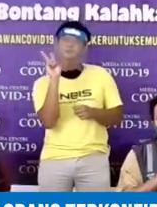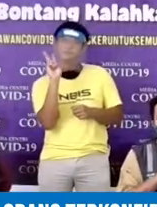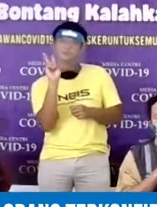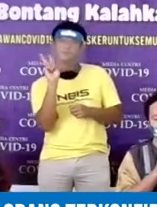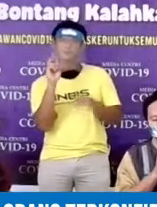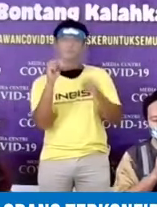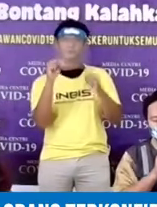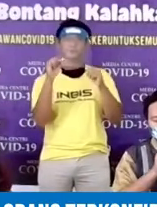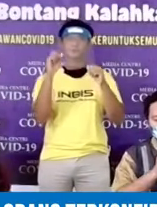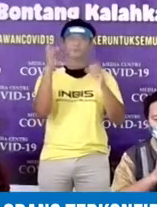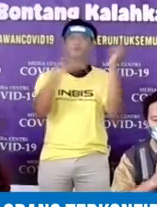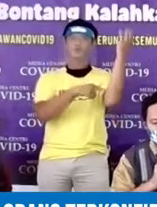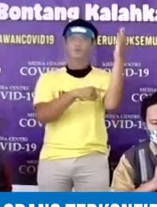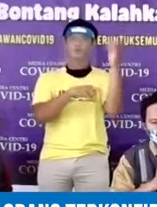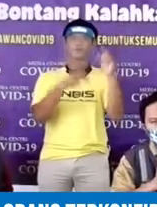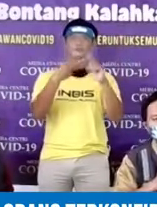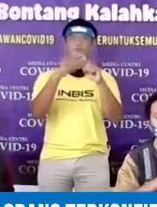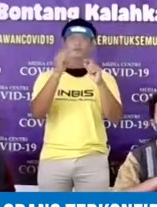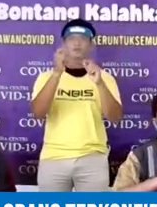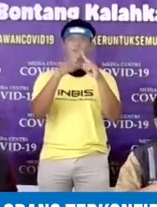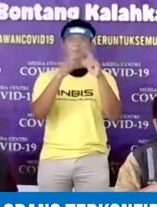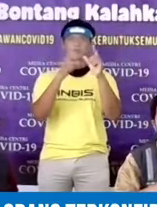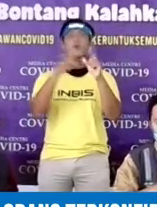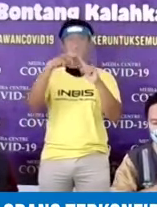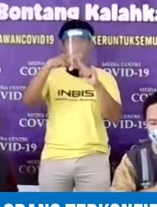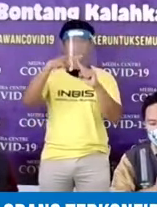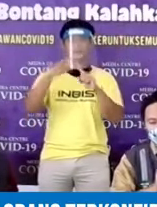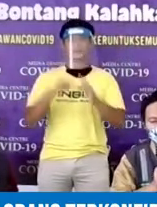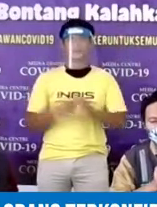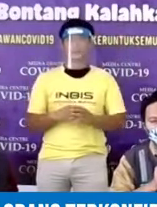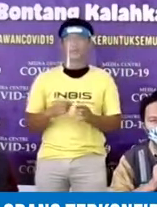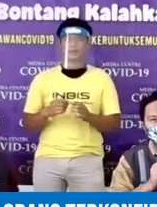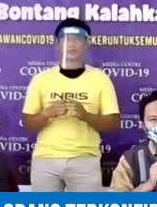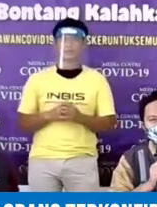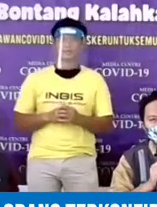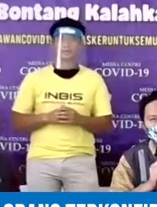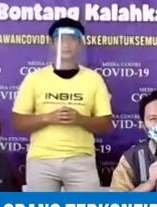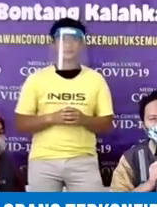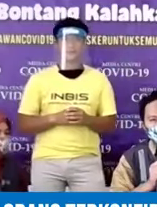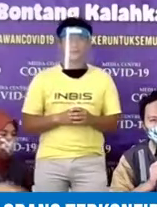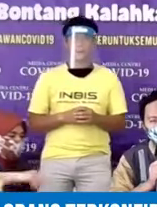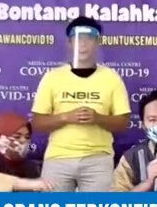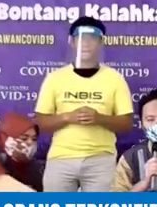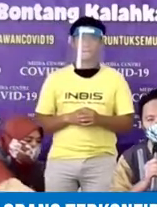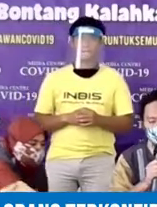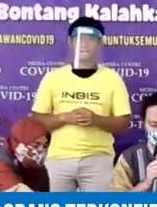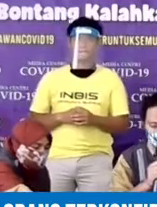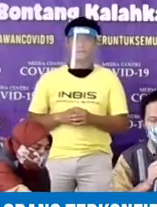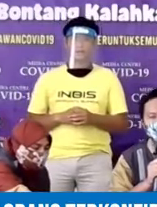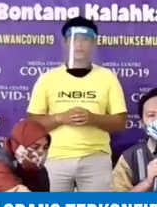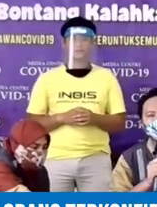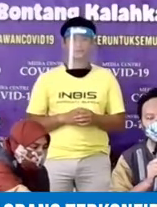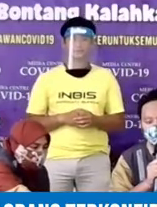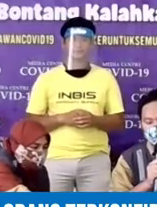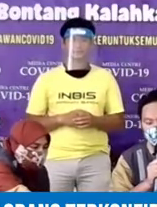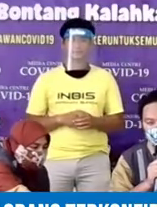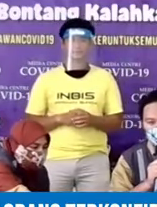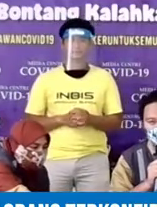ya jadi dia skrining kemudian sudah diketahui datang berobat tentunya pada saat itu sudah